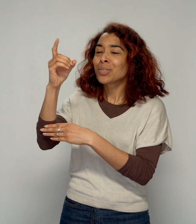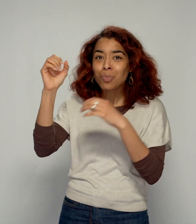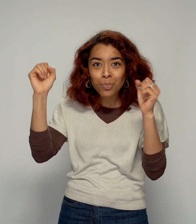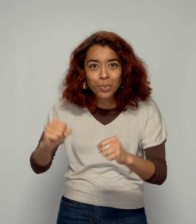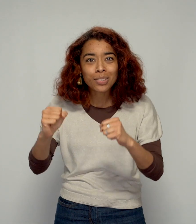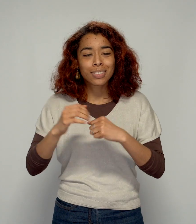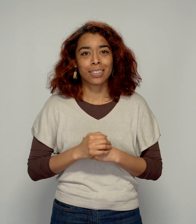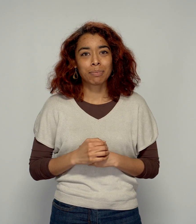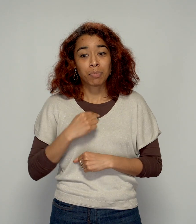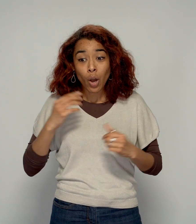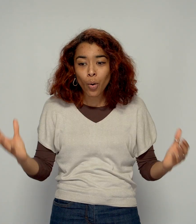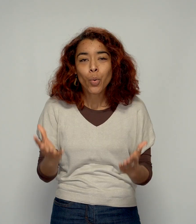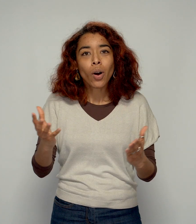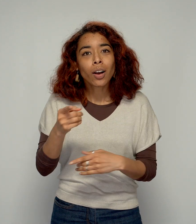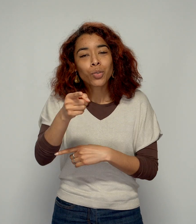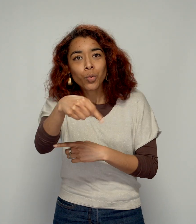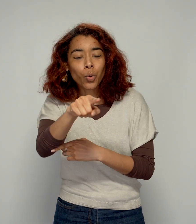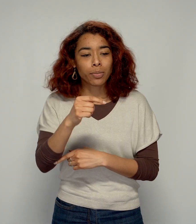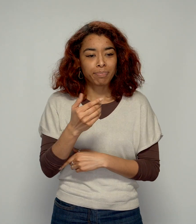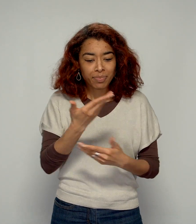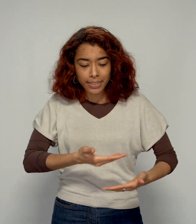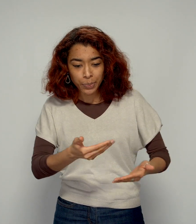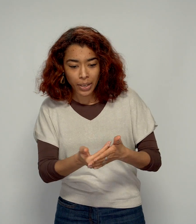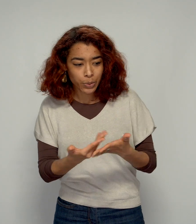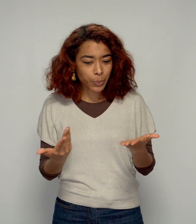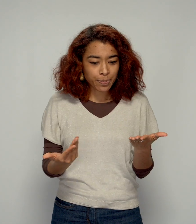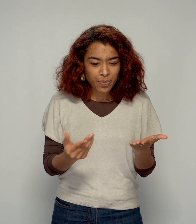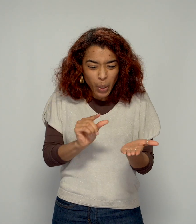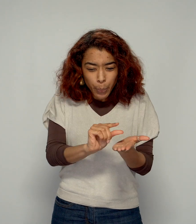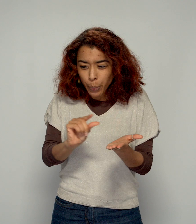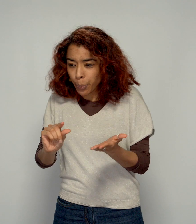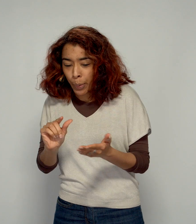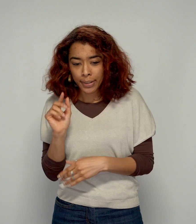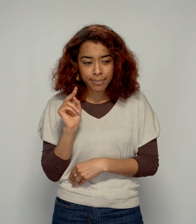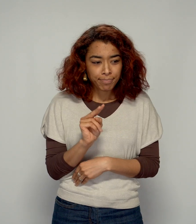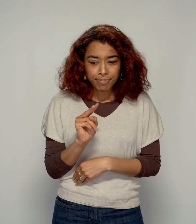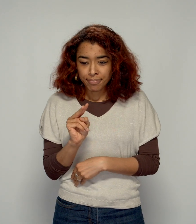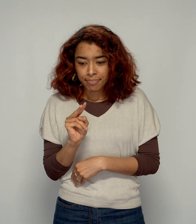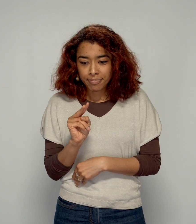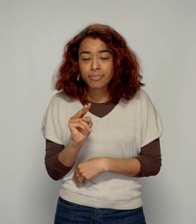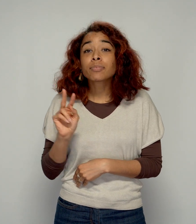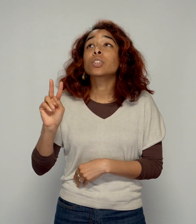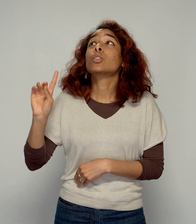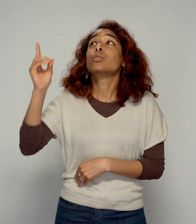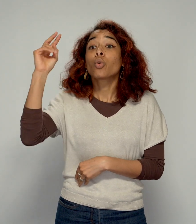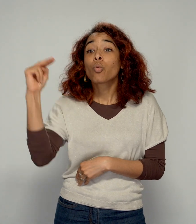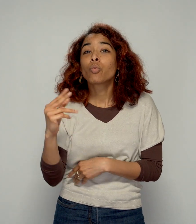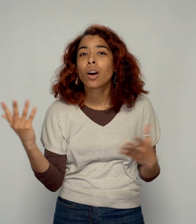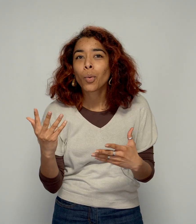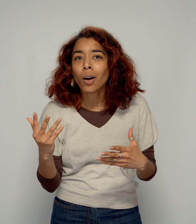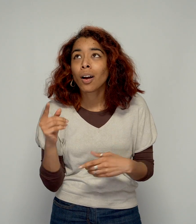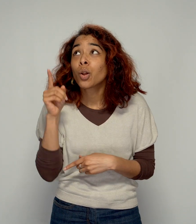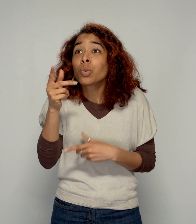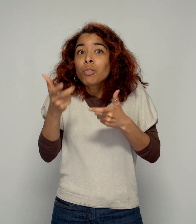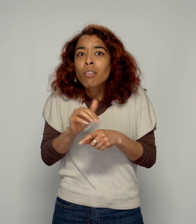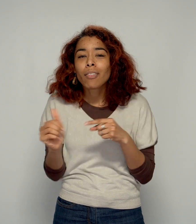Du coup, je vous encourage à avoir le réflexe de vous dire, quand vous voyez ou vivez une situation avec du peu, qu'est-ce que Dieu voit et qu'est-ce que